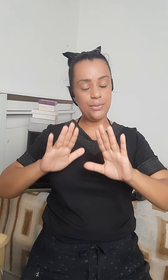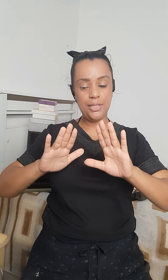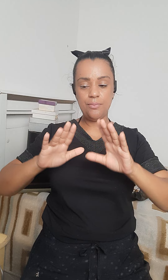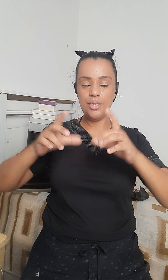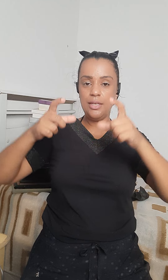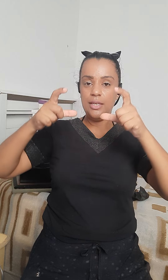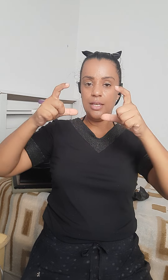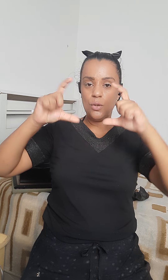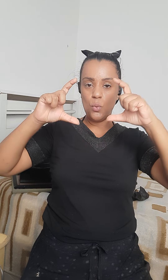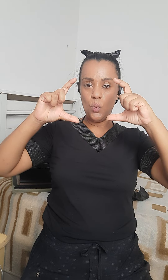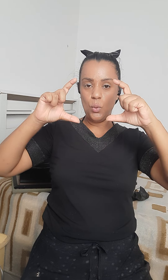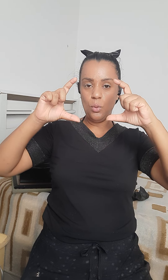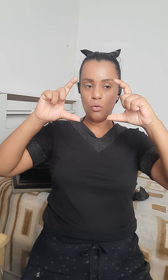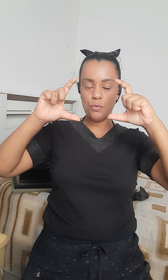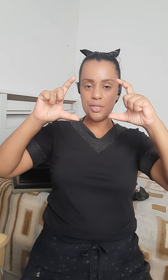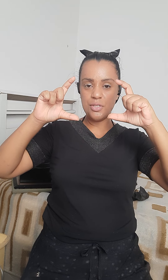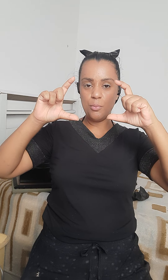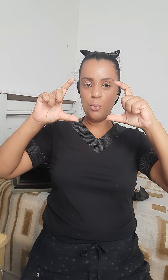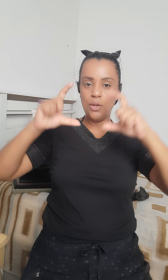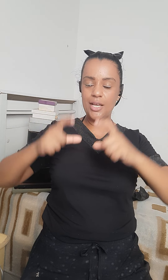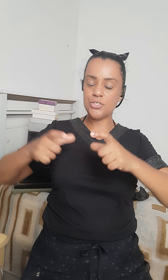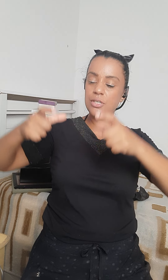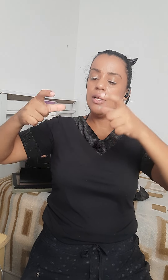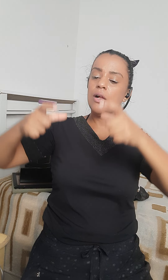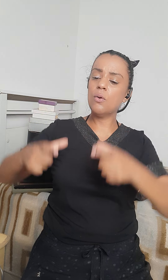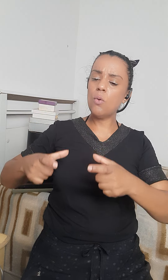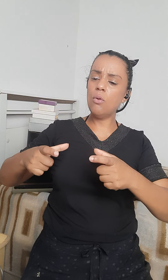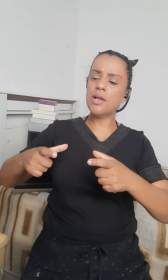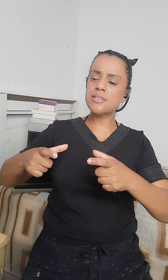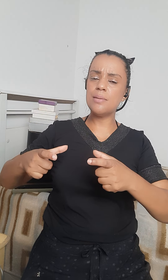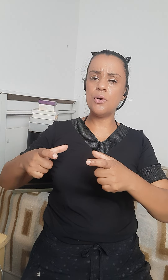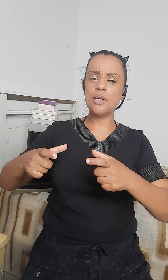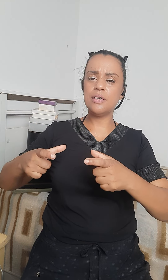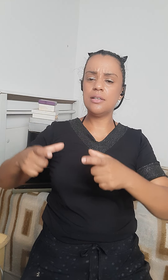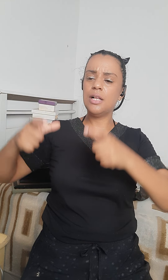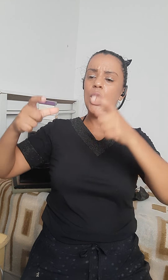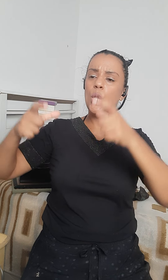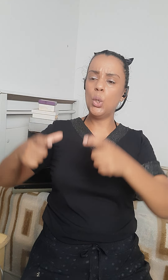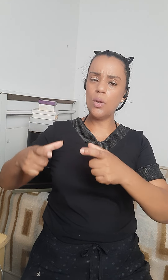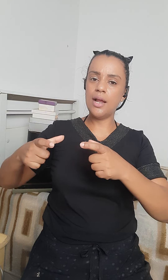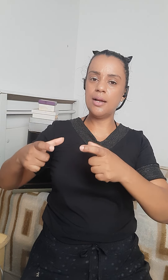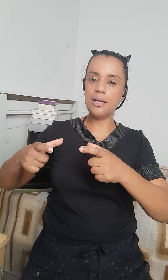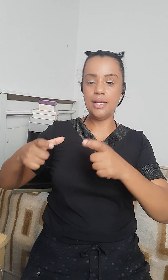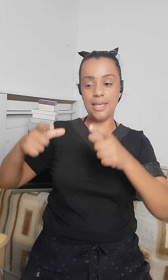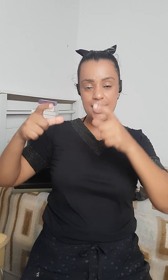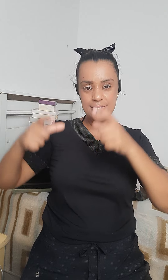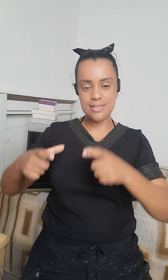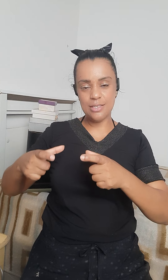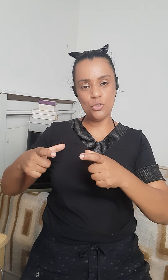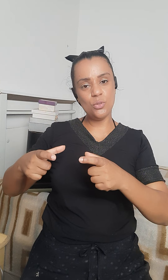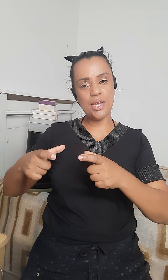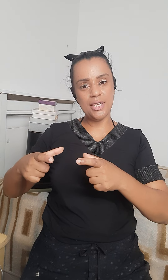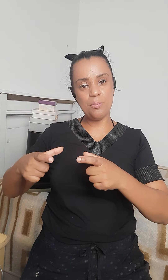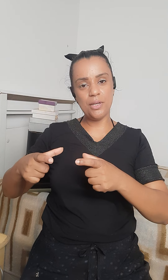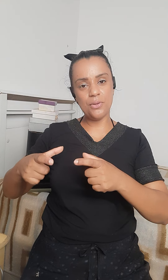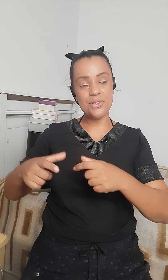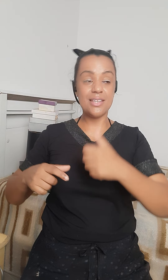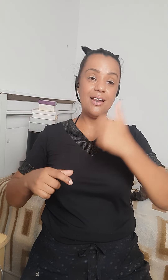aí. Configuração da mão em bolacha. Qual lugar que você mora? Lugar. Esse sinal de lugar aqui para nós. Lá